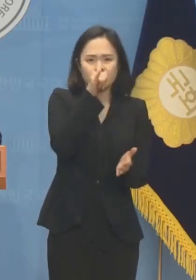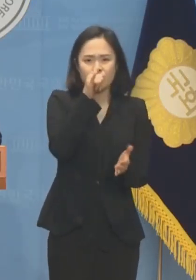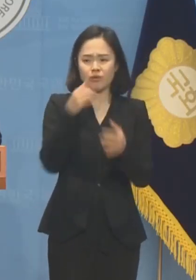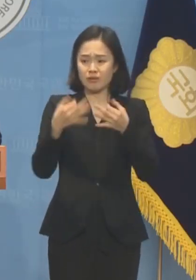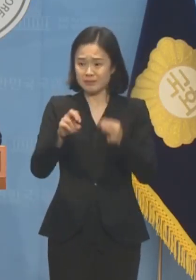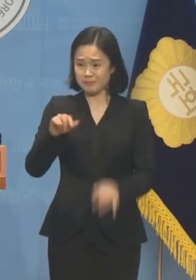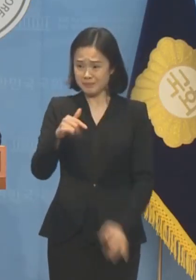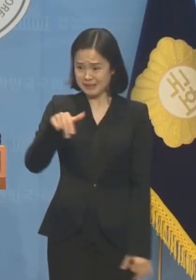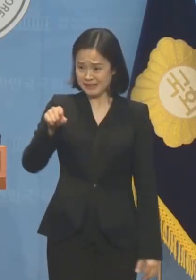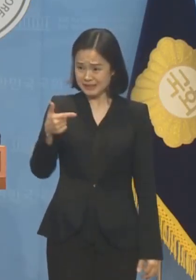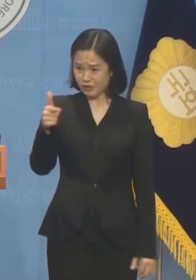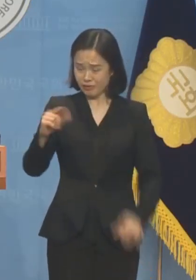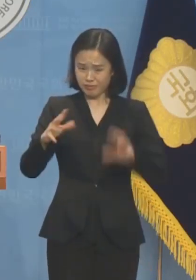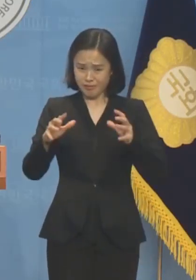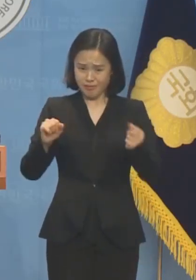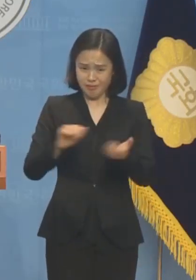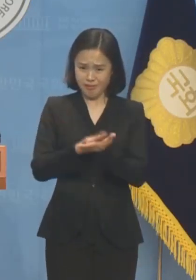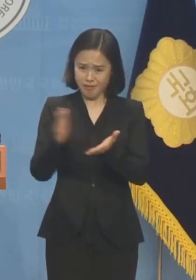코미디로 만들 생각입니까?